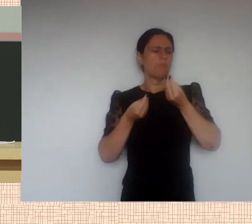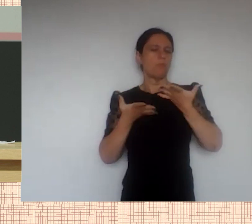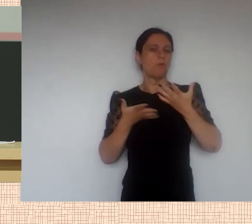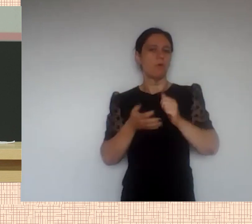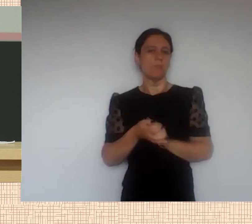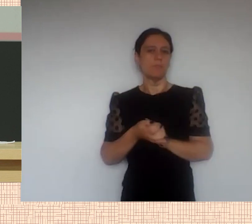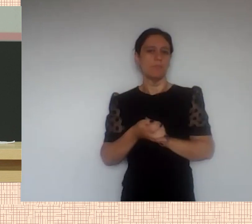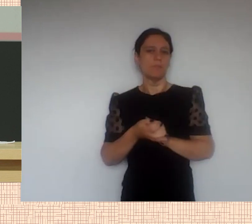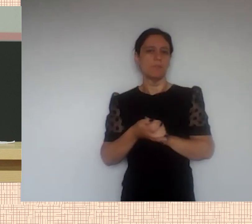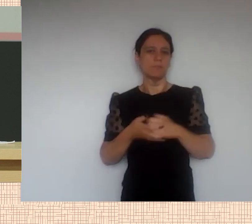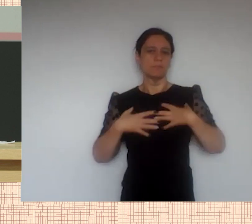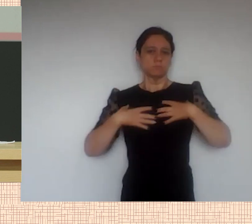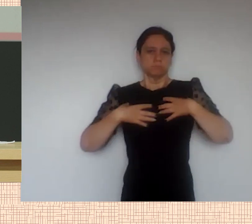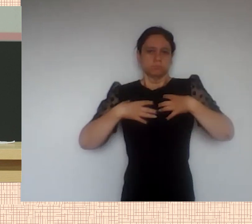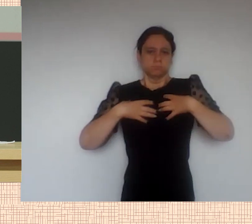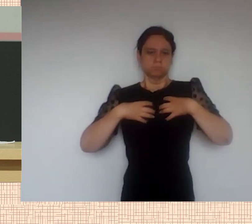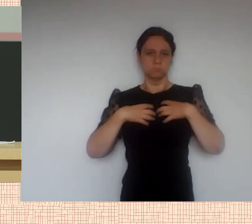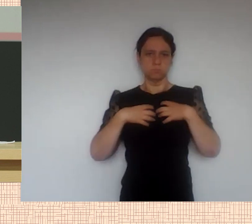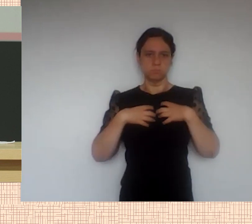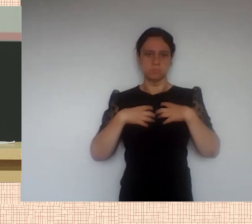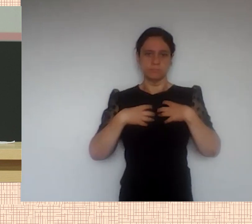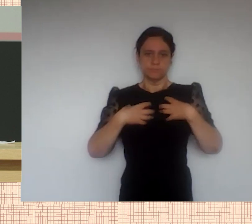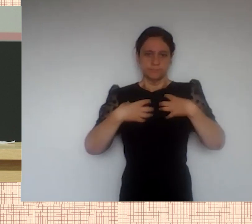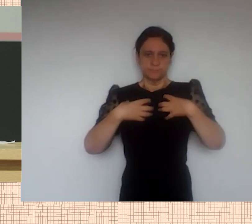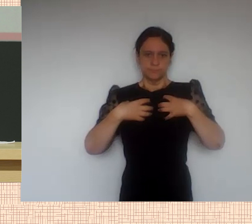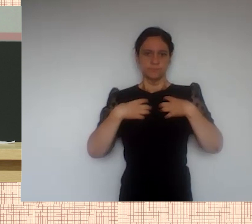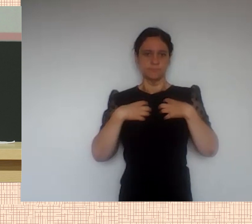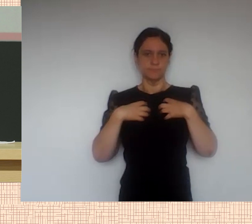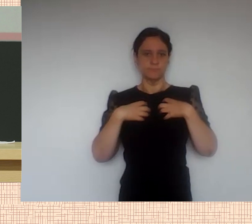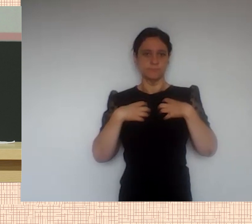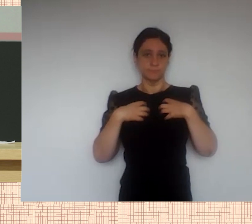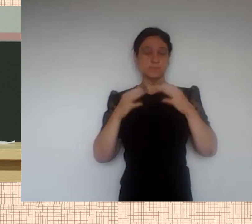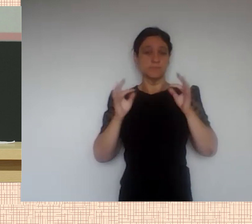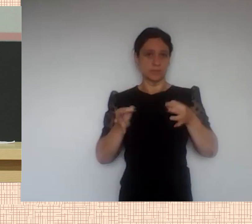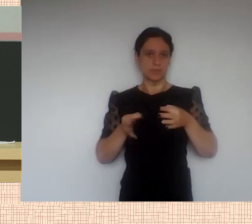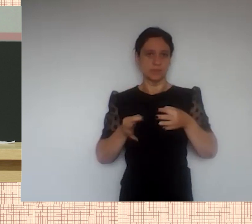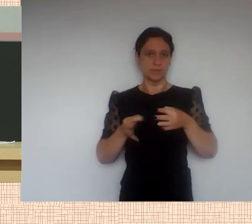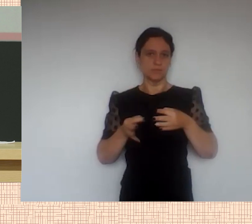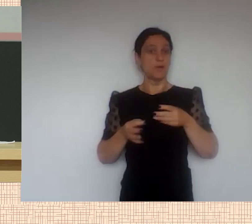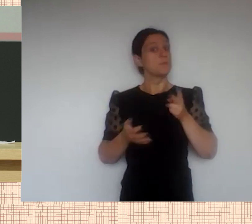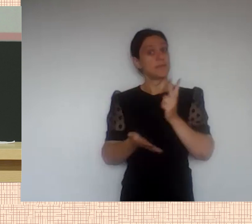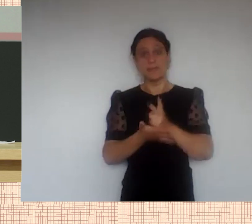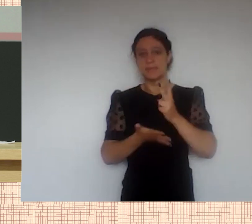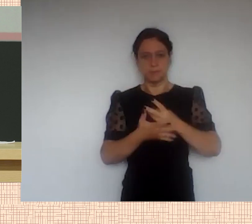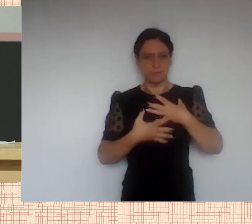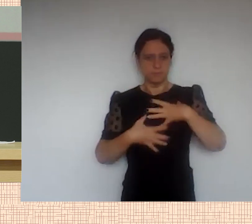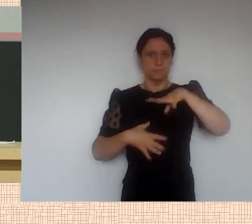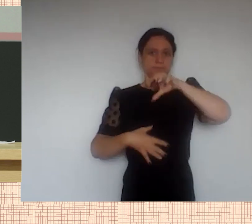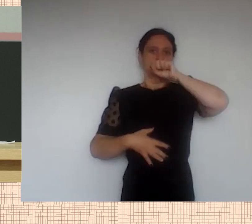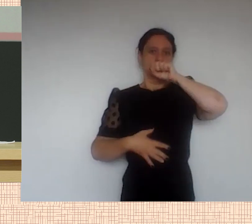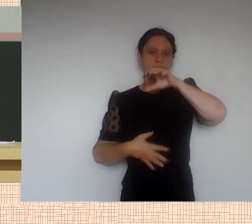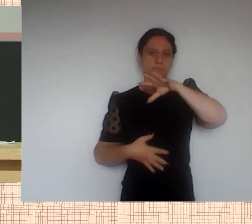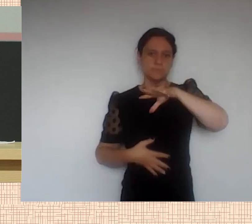oxigênio para a corrente sanguínea? Seus pulmões. Tanto é que você não parou de respirar, né?